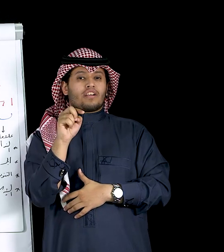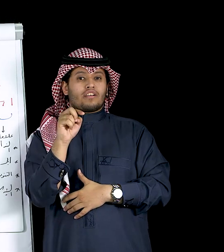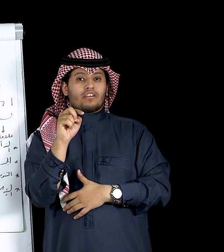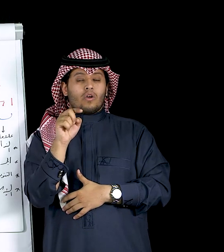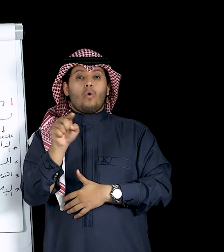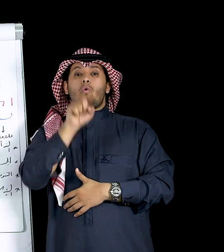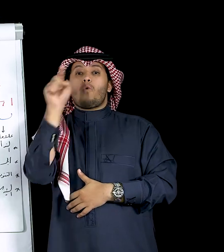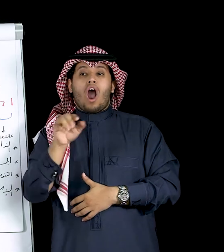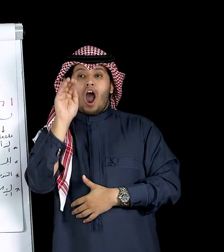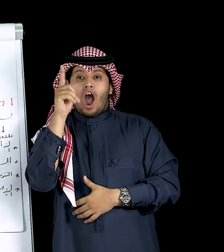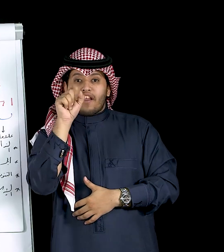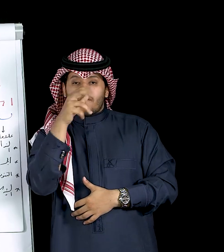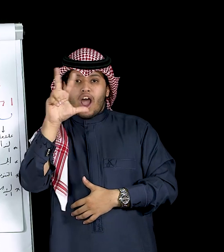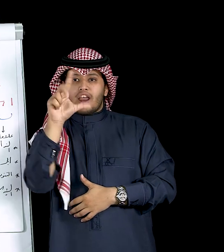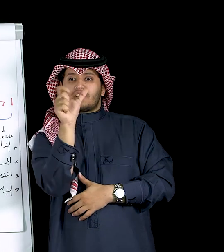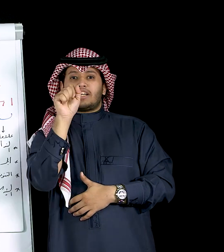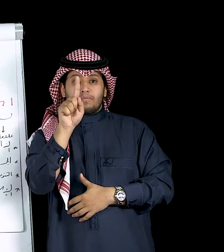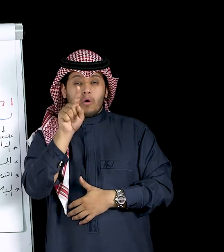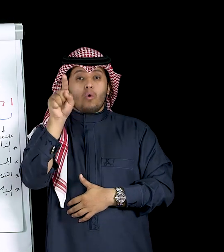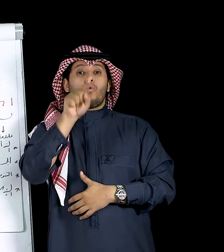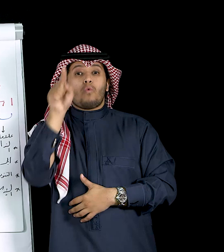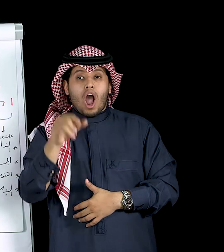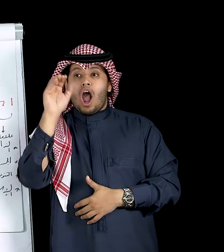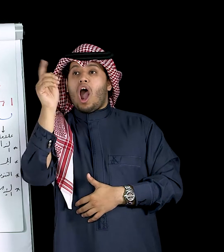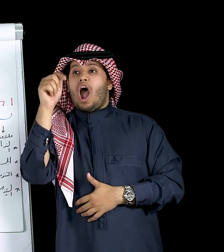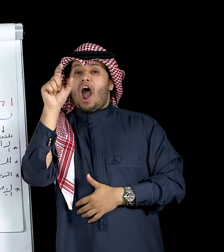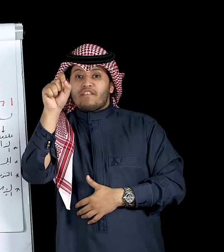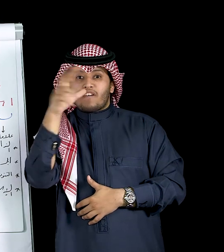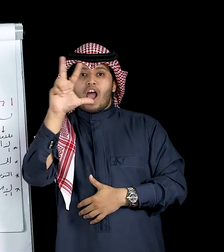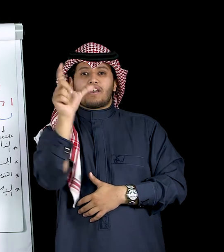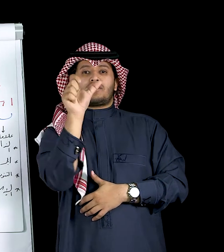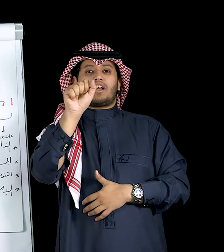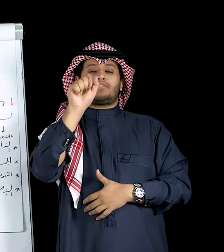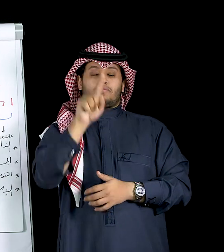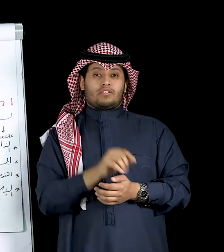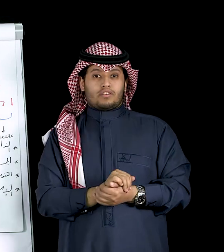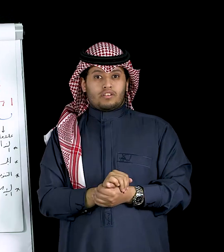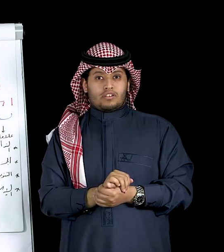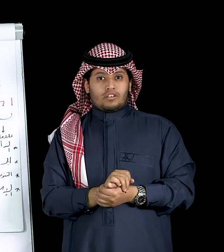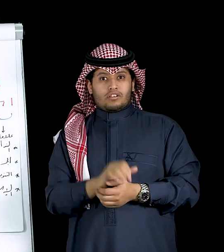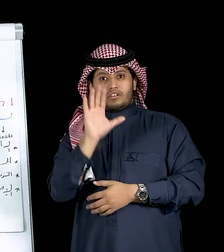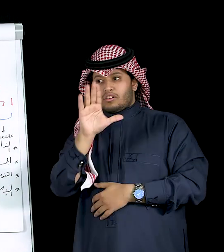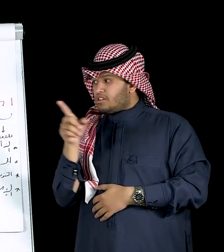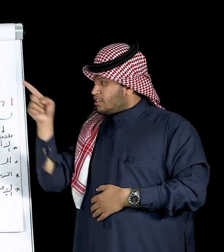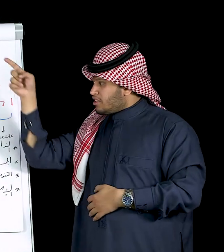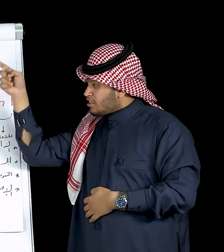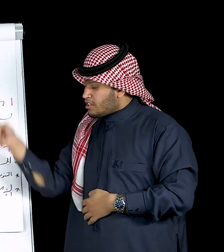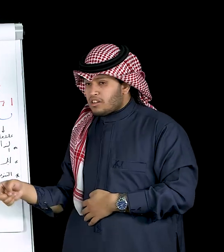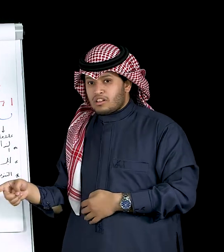وحروف النصب وحروف الجزم، وغير المختص أي المشترك